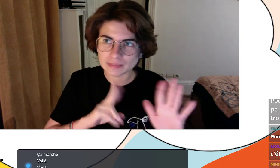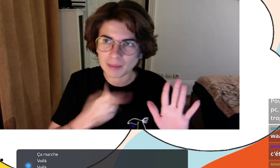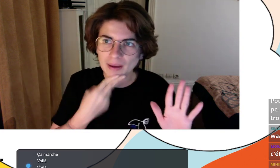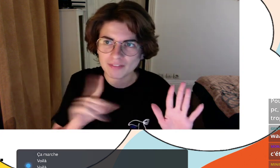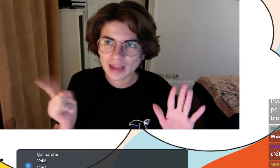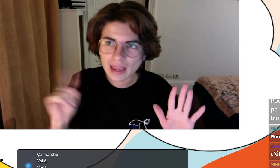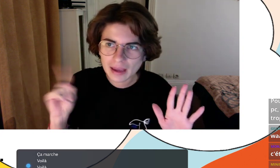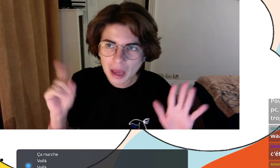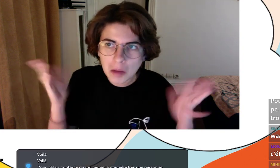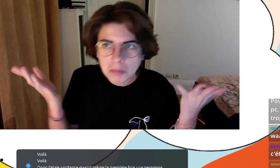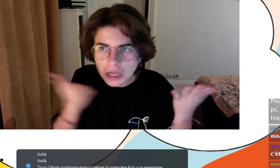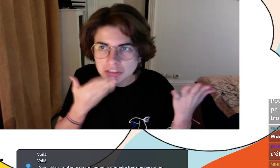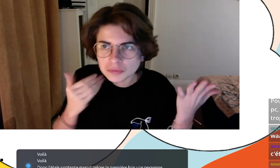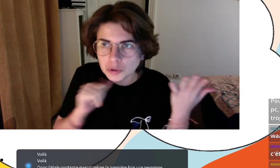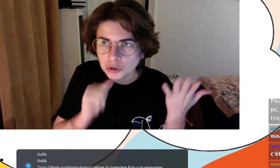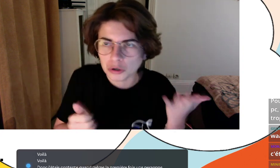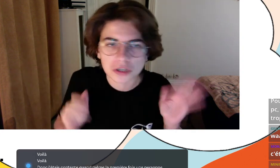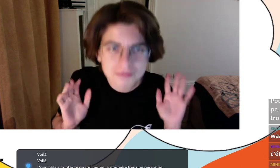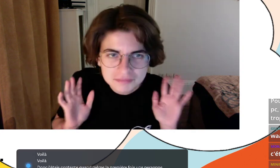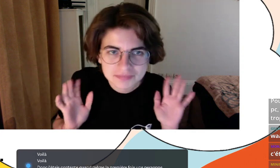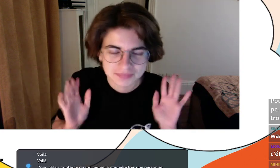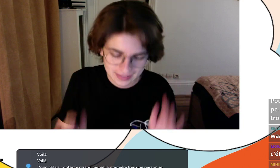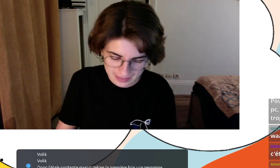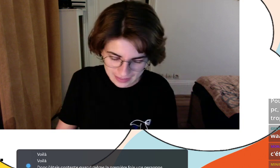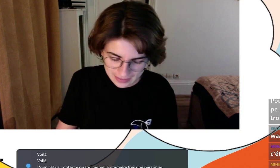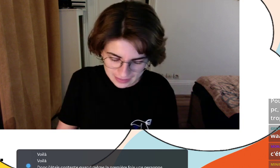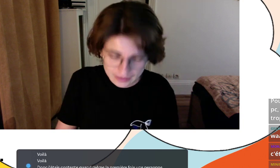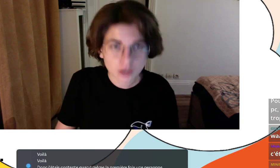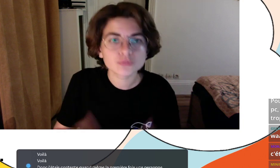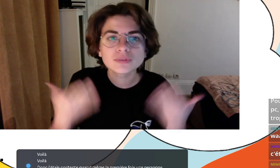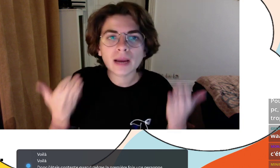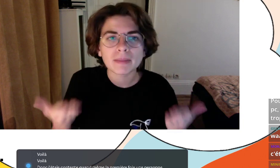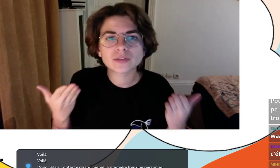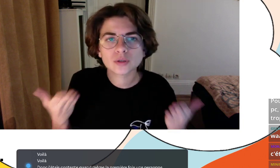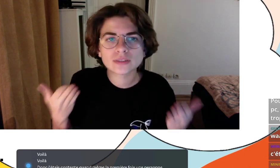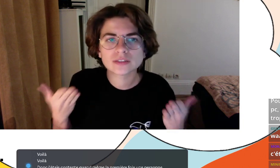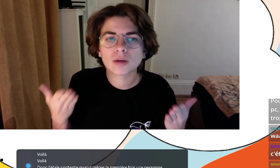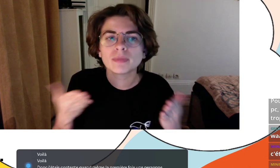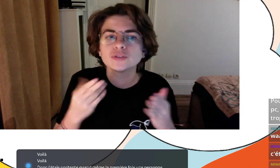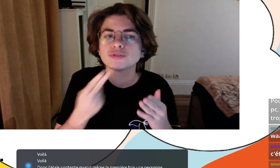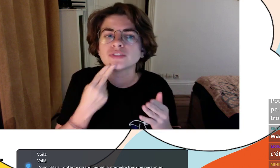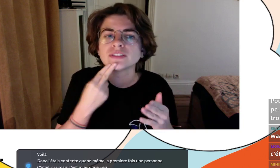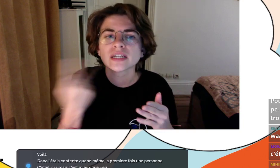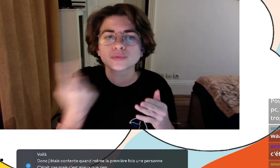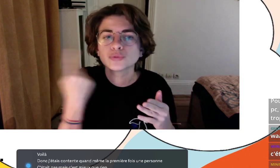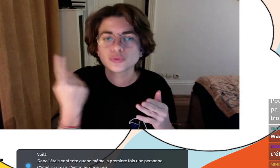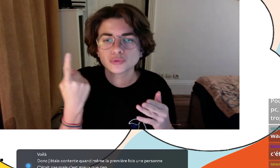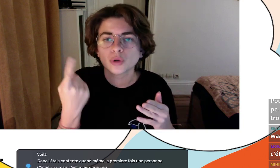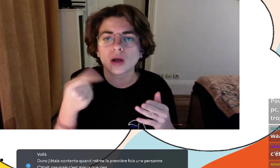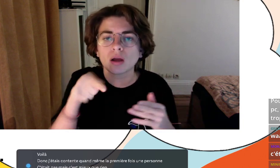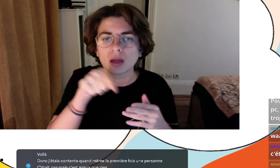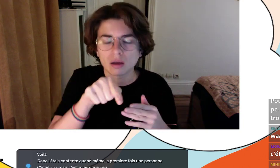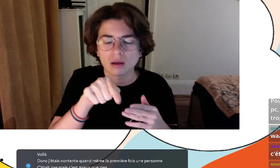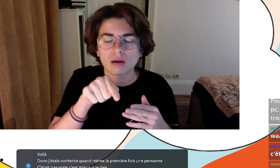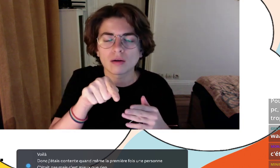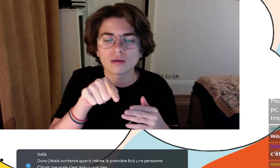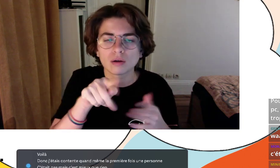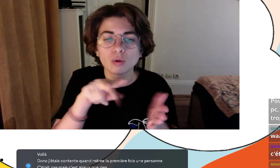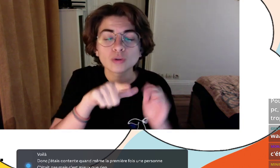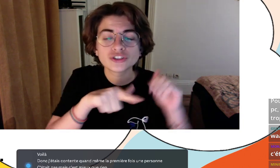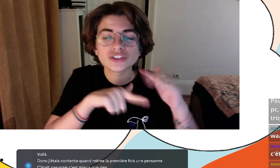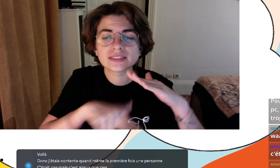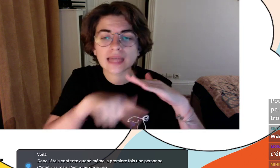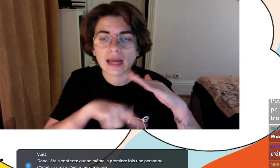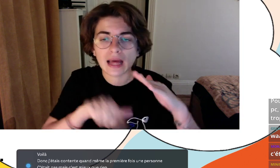techniquement, c'était pas parfait, mais c'est mieux que rien. Et en tout cas, maintenant, désormais, j'utiliserai toujours